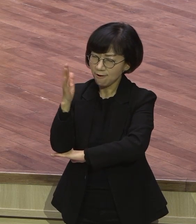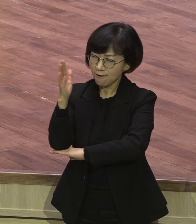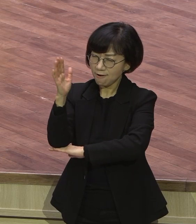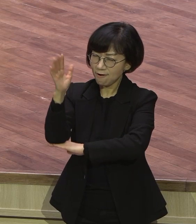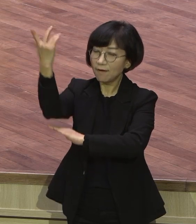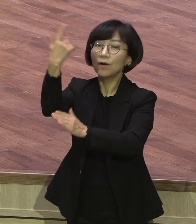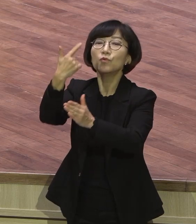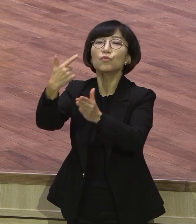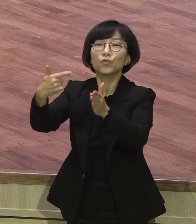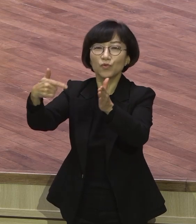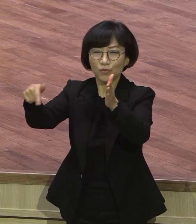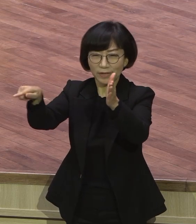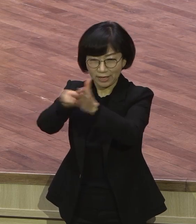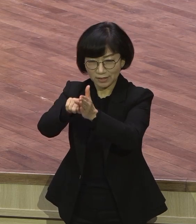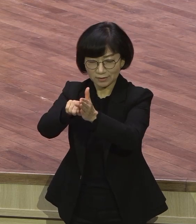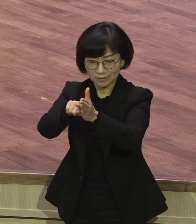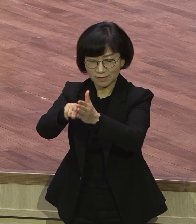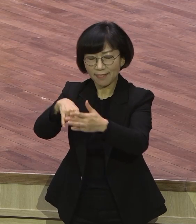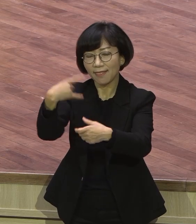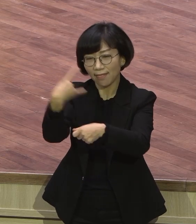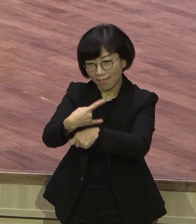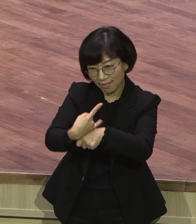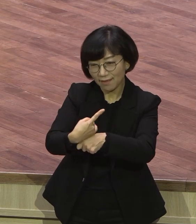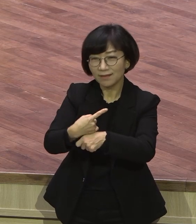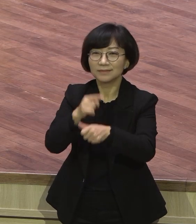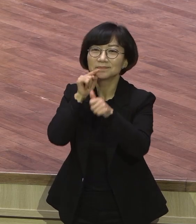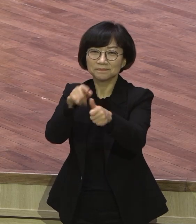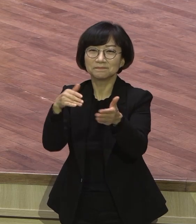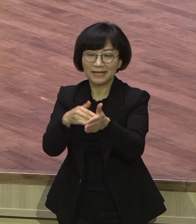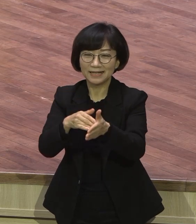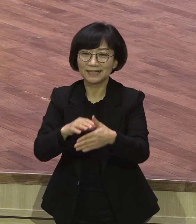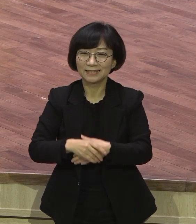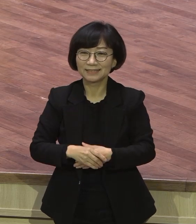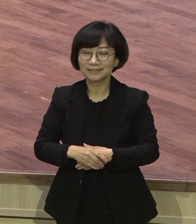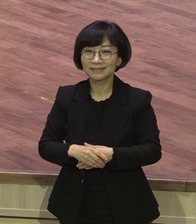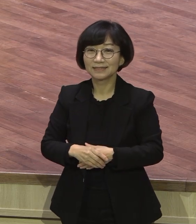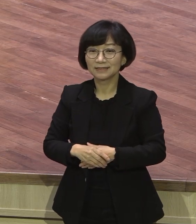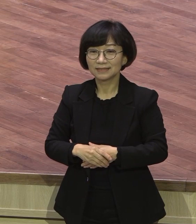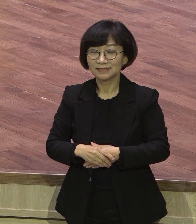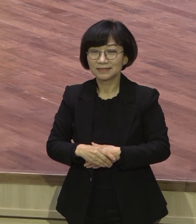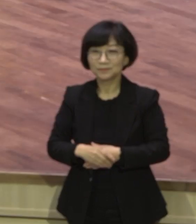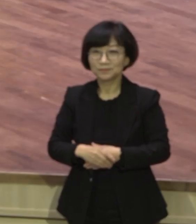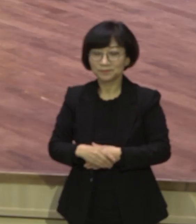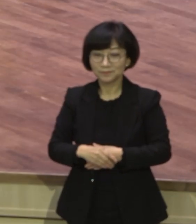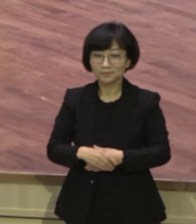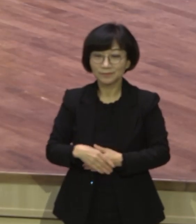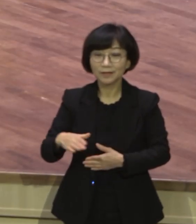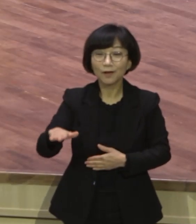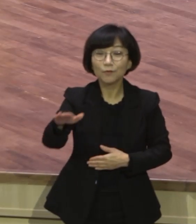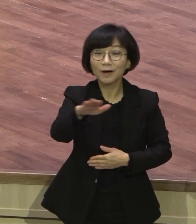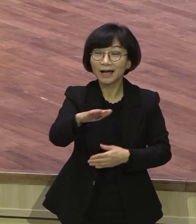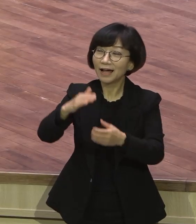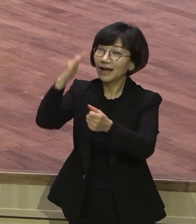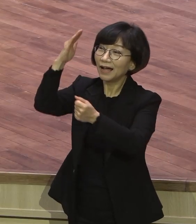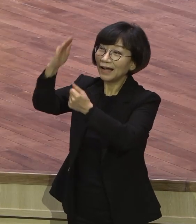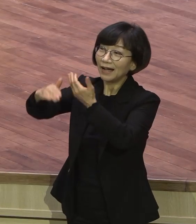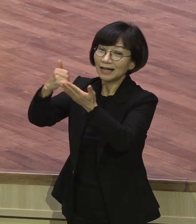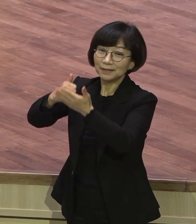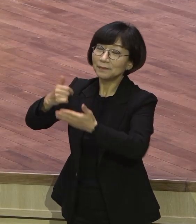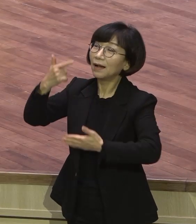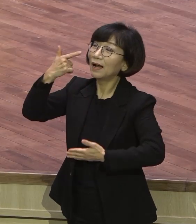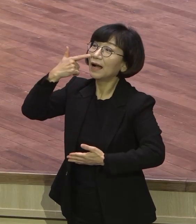하나님의 영광을 위해서 살아가야 되는 것이 하나님을 부르는 아버지 하나님을